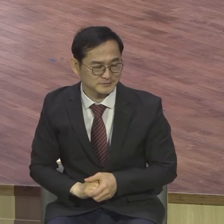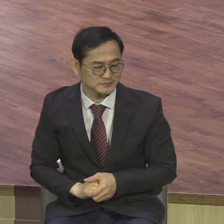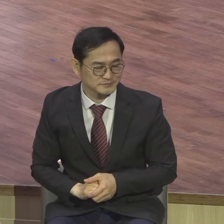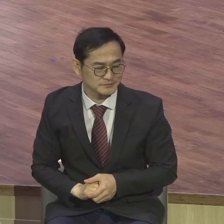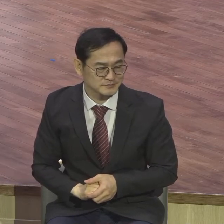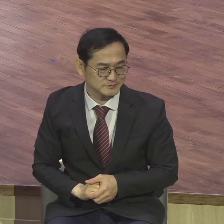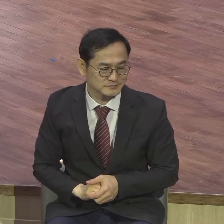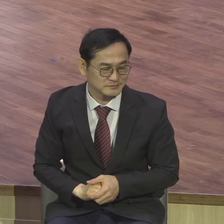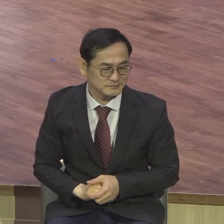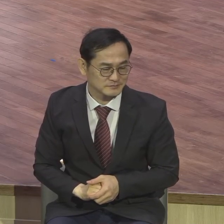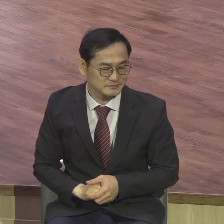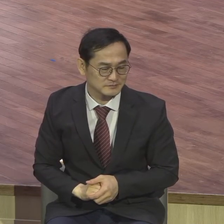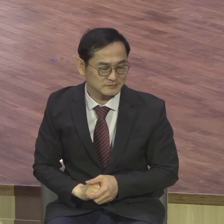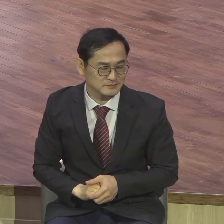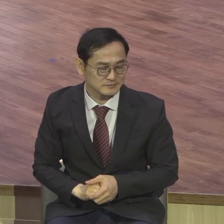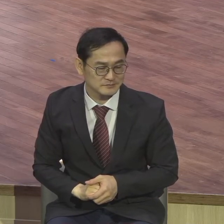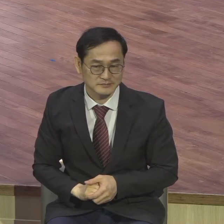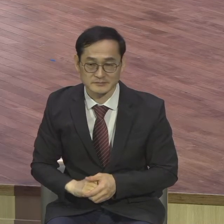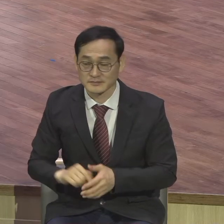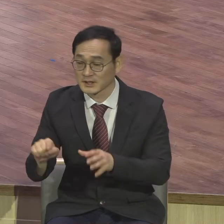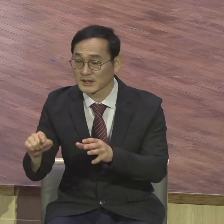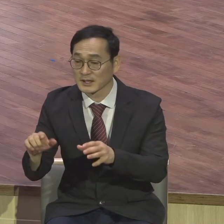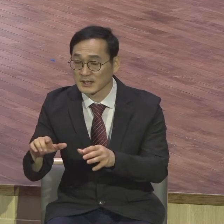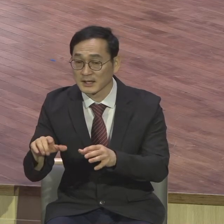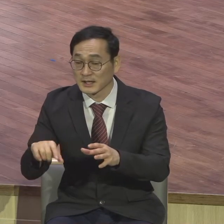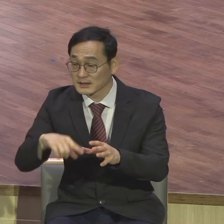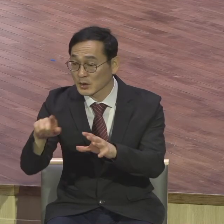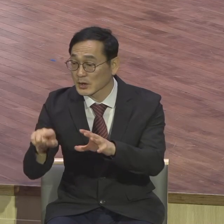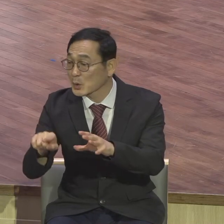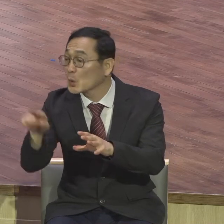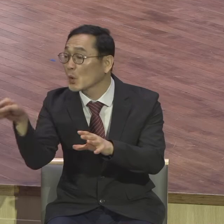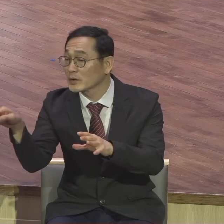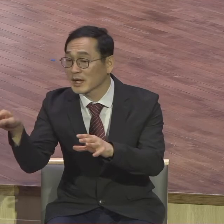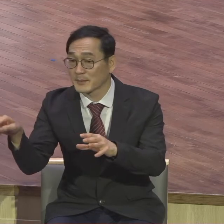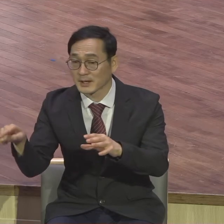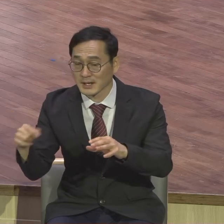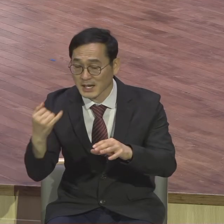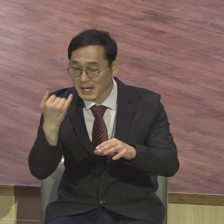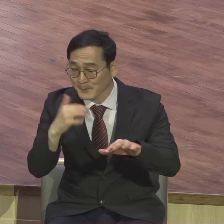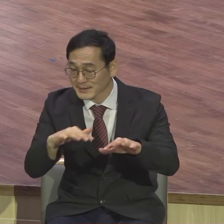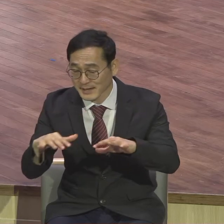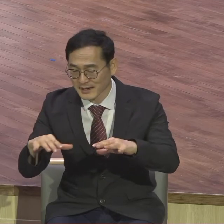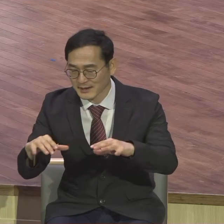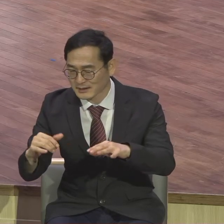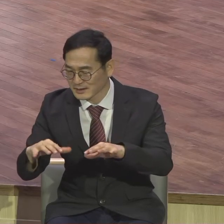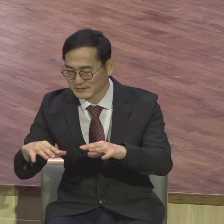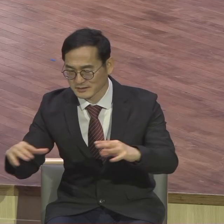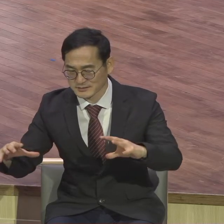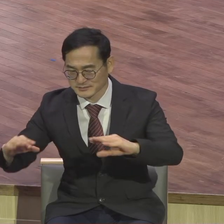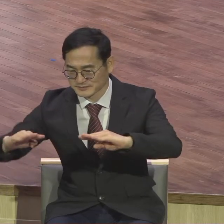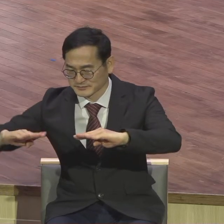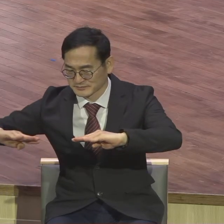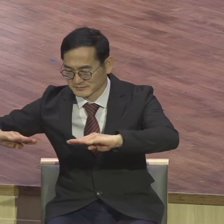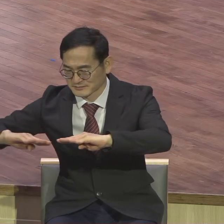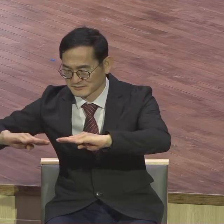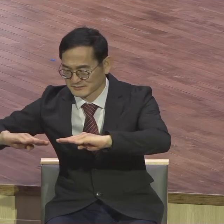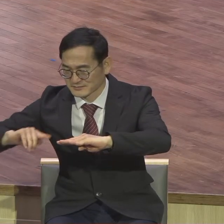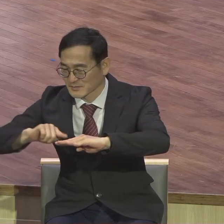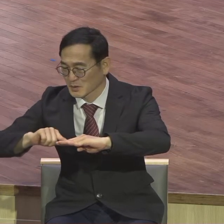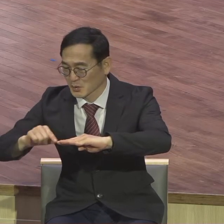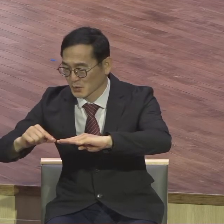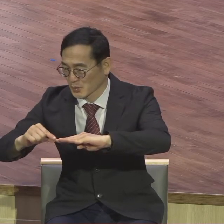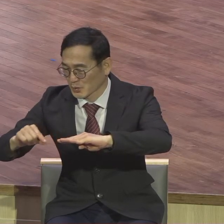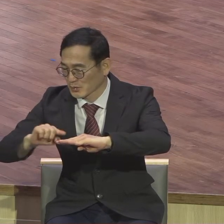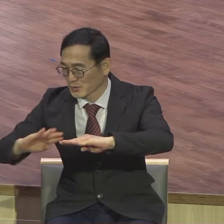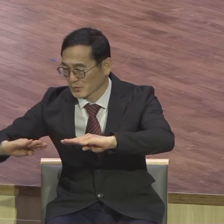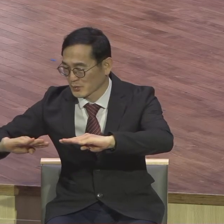부분이 저 건너가면 유럽이에요. 아시아와 유럽 사이에 끼어 있는 것이 이제 터키거든요. 그래서 저걸